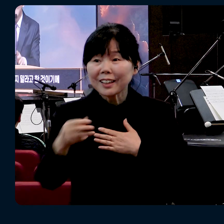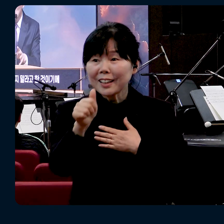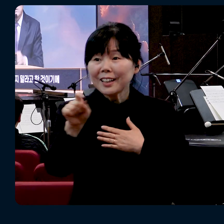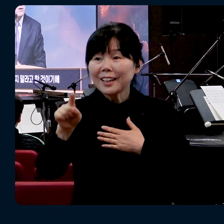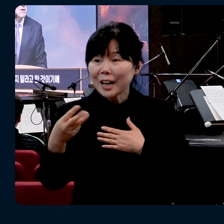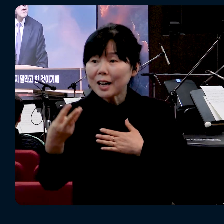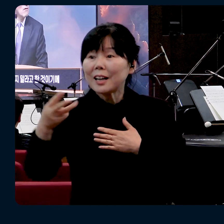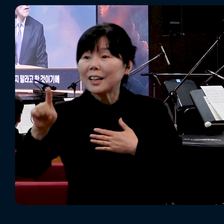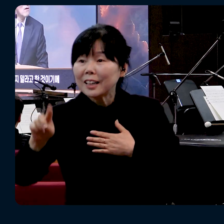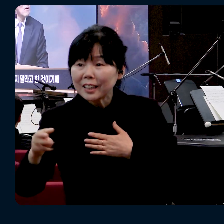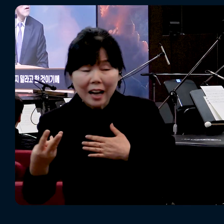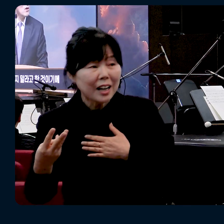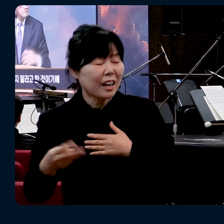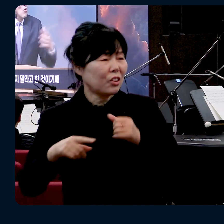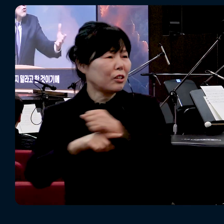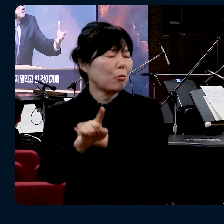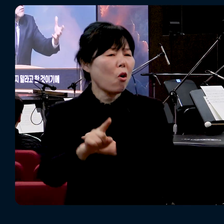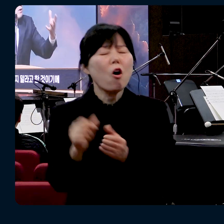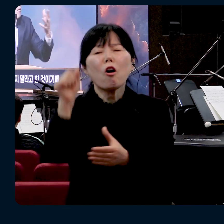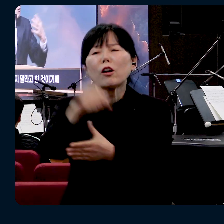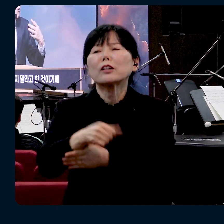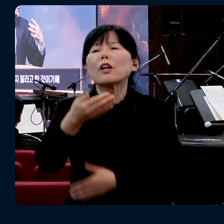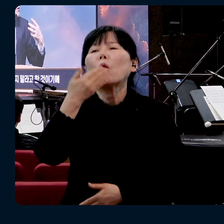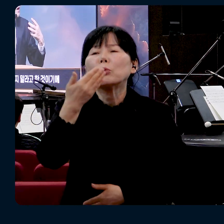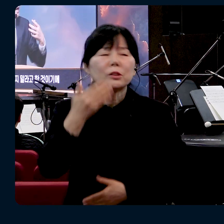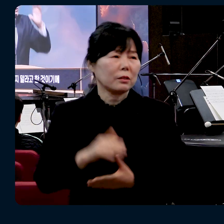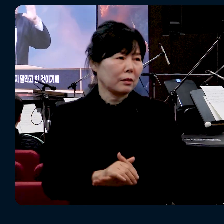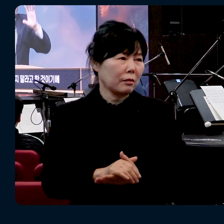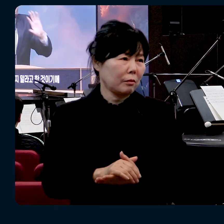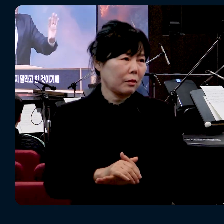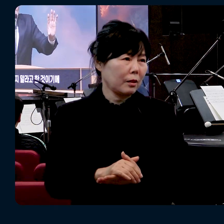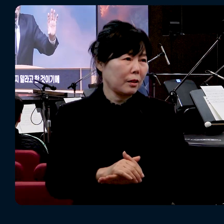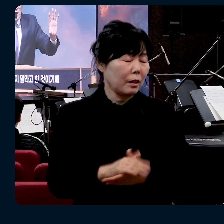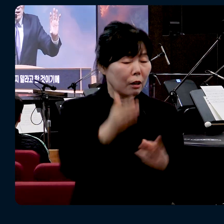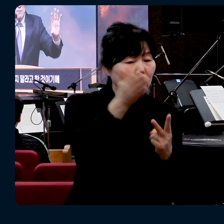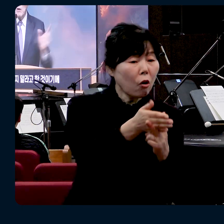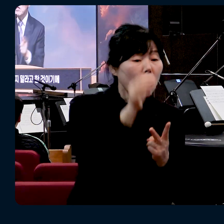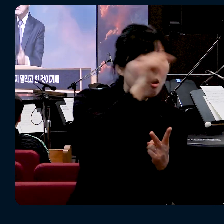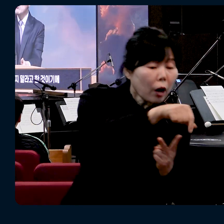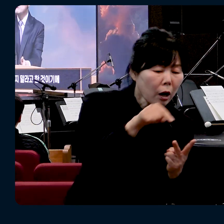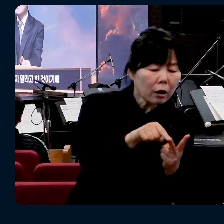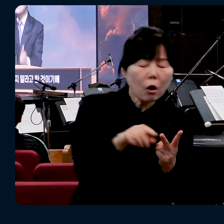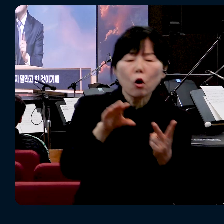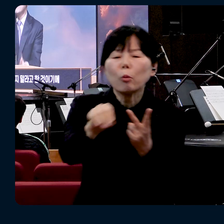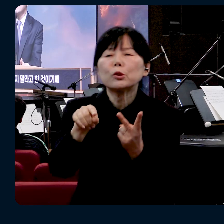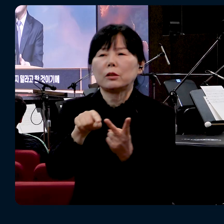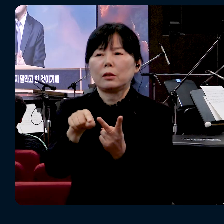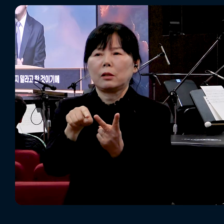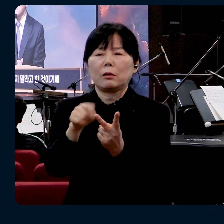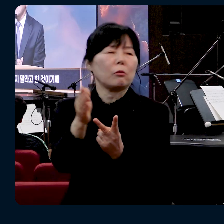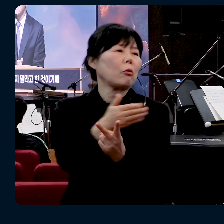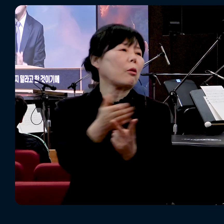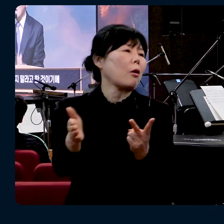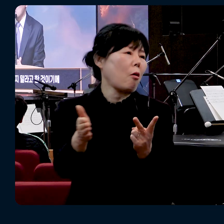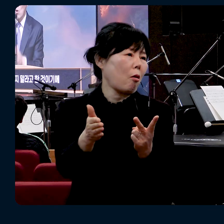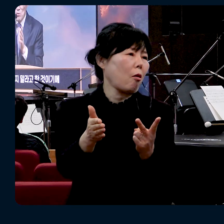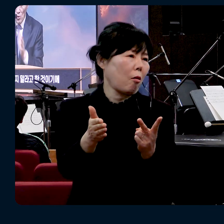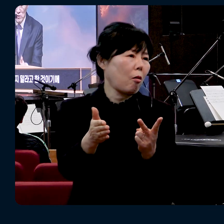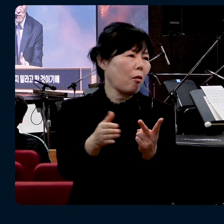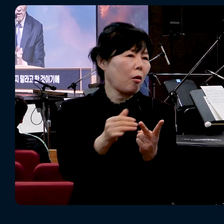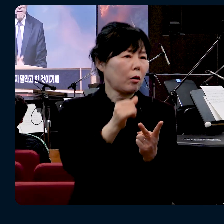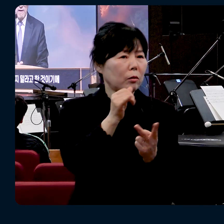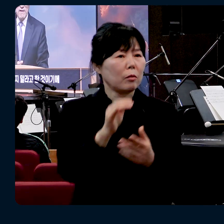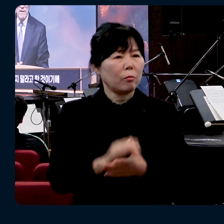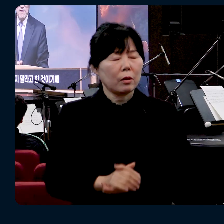똑같이 허용된 이런 뜻이에요. 그래서 먹을 수 있는 음식은 먹고 아닌 건 거부합니다. 바로 이런 경우에 해당하는 것이다